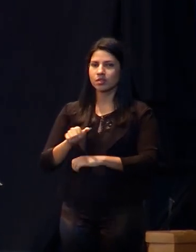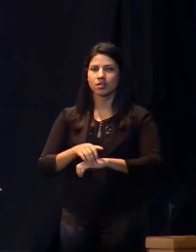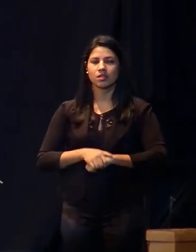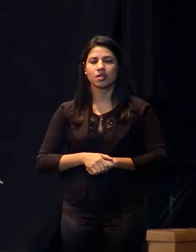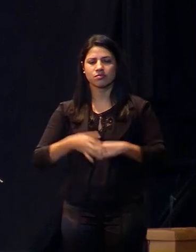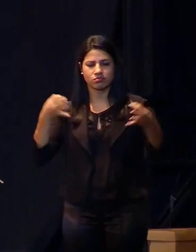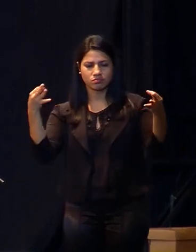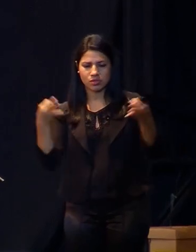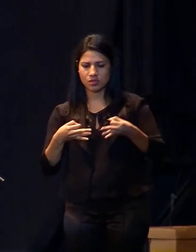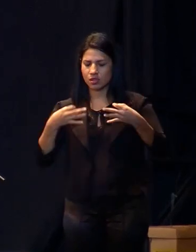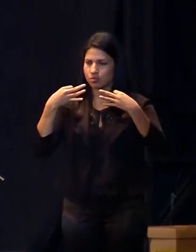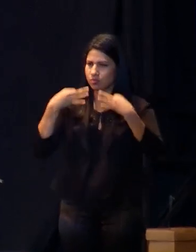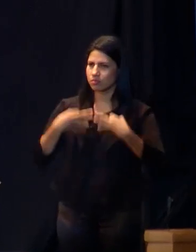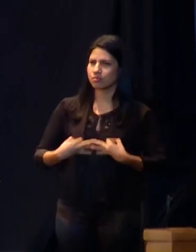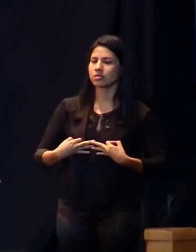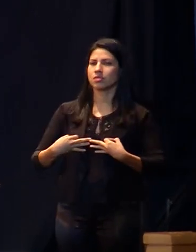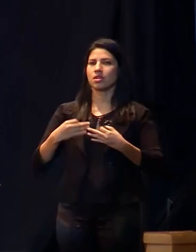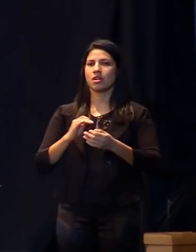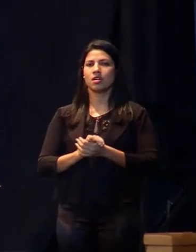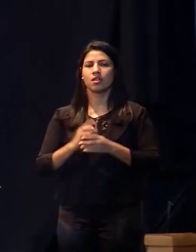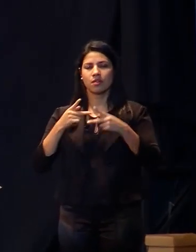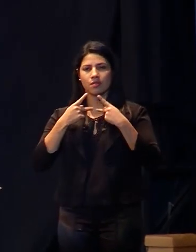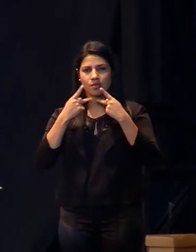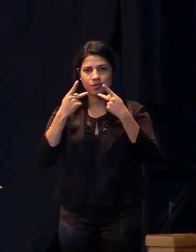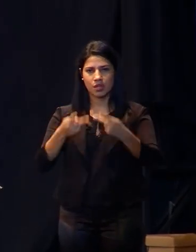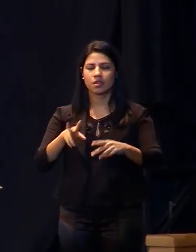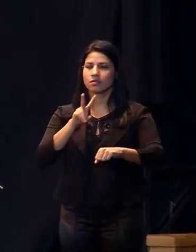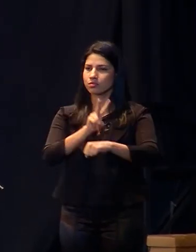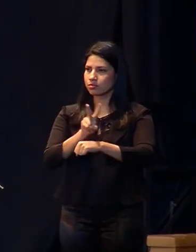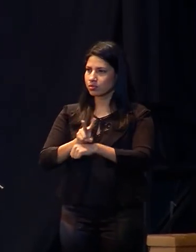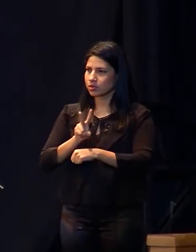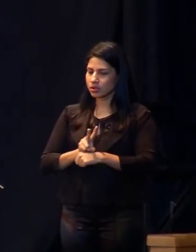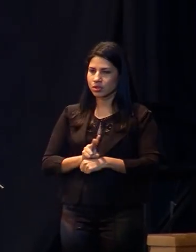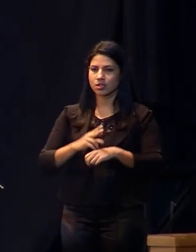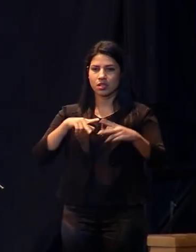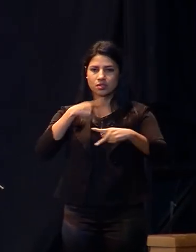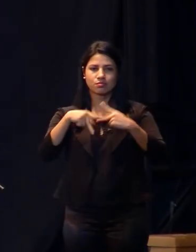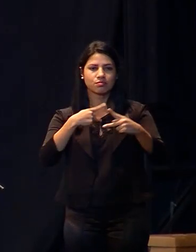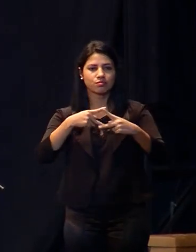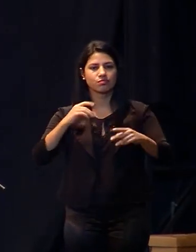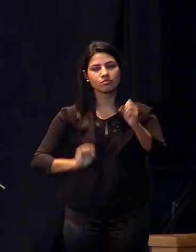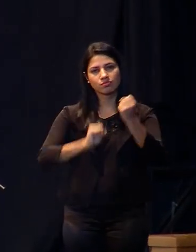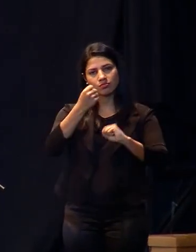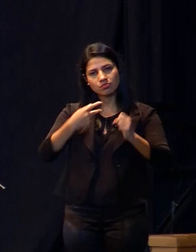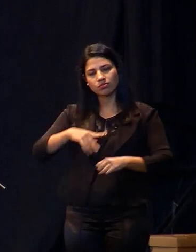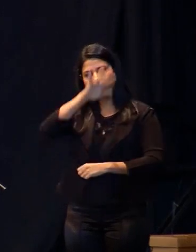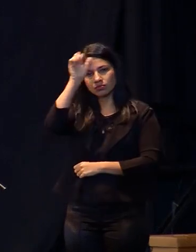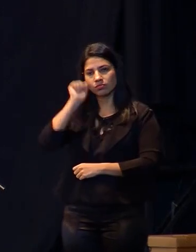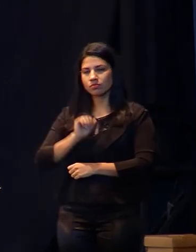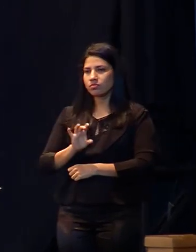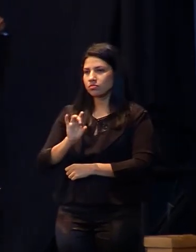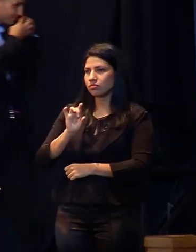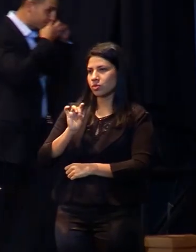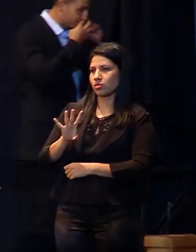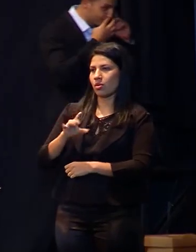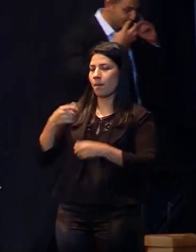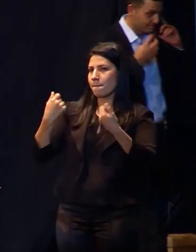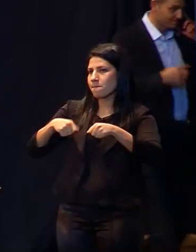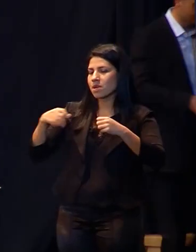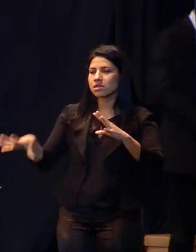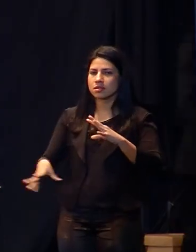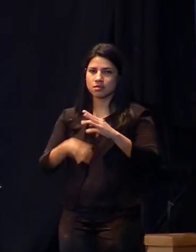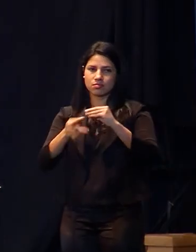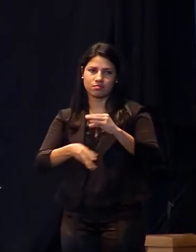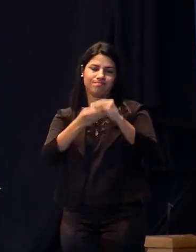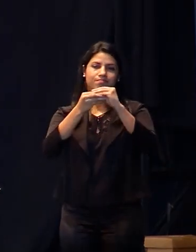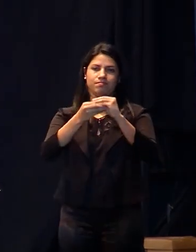e muito correto ao dizer que manterá os benefícios da Zona Franca de Manaus. Mas não basta. A Zona